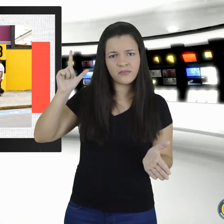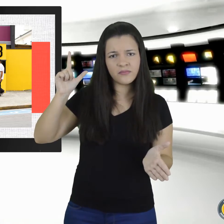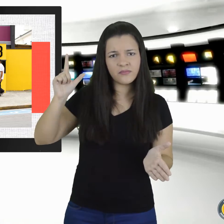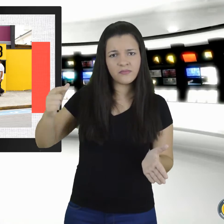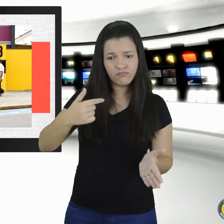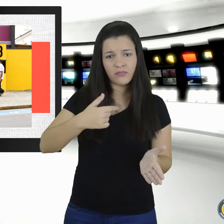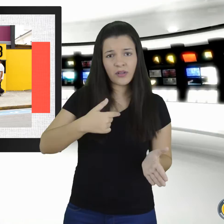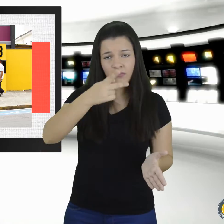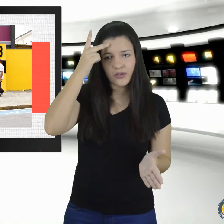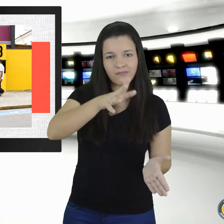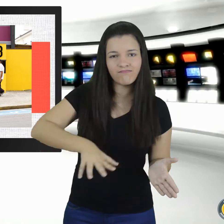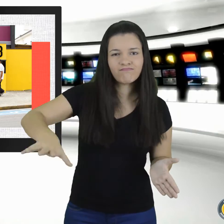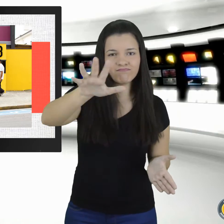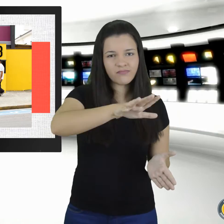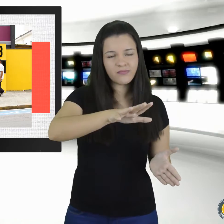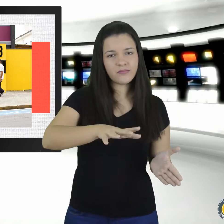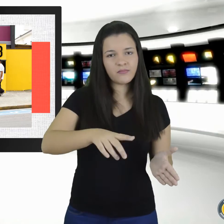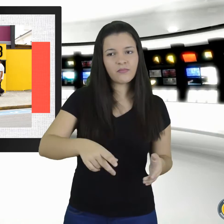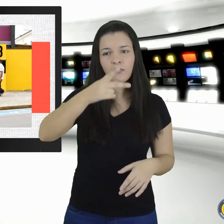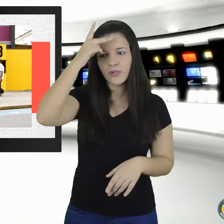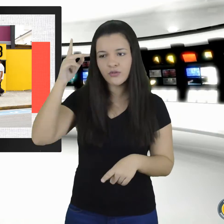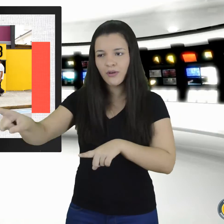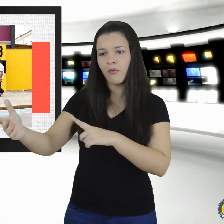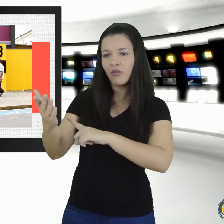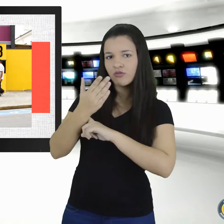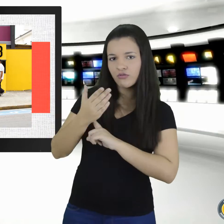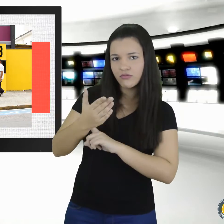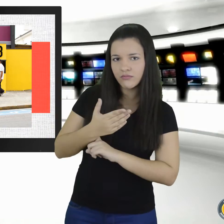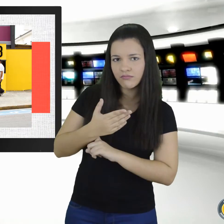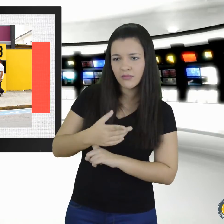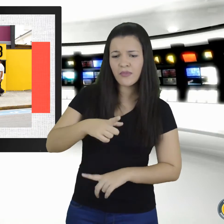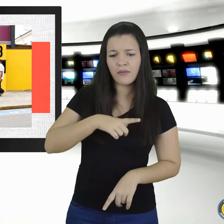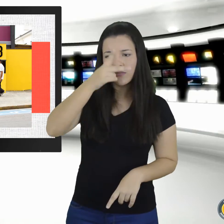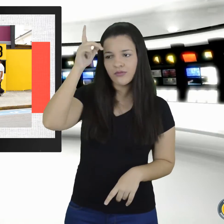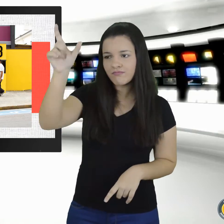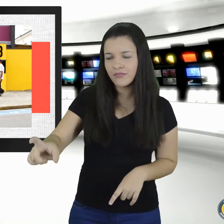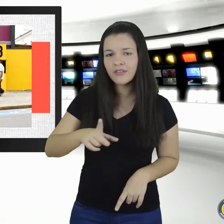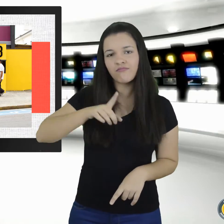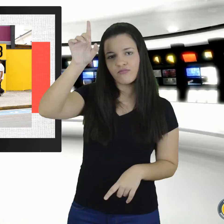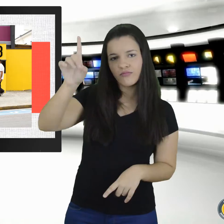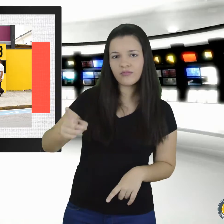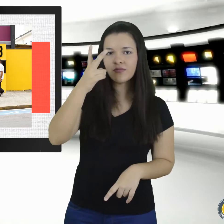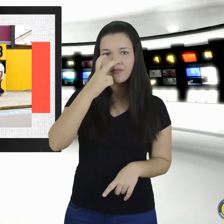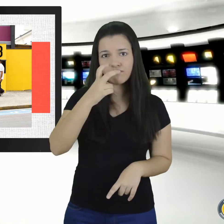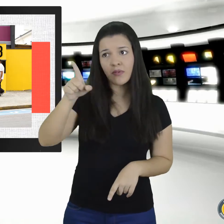previamente assumidos com nossos públicos, colaboradores, clientes com deficiência